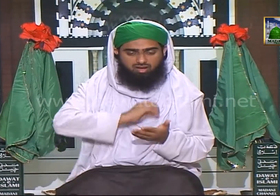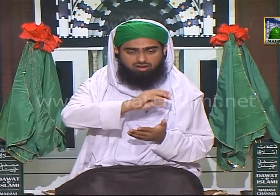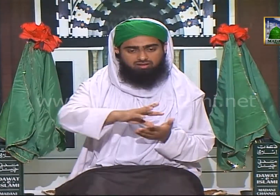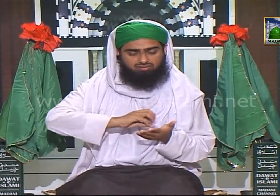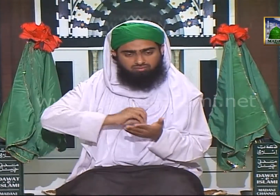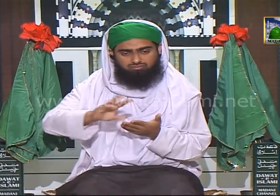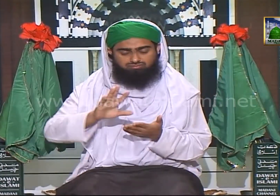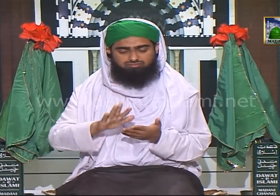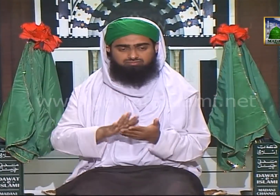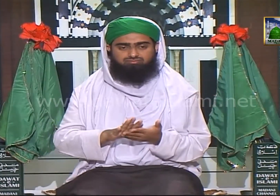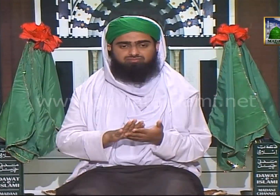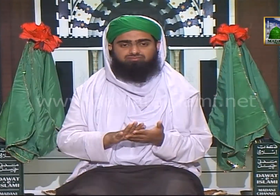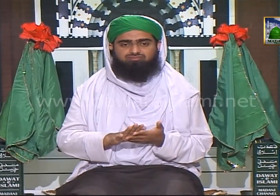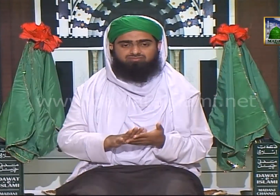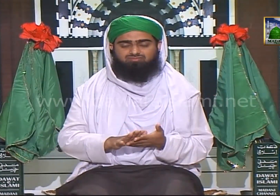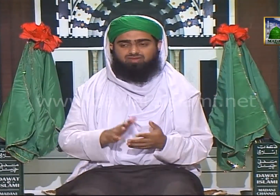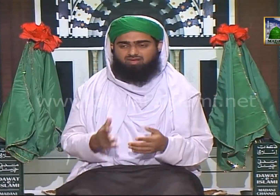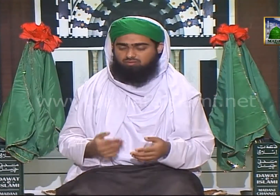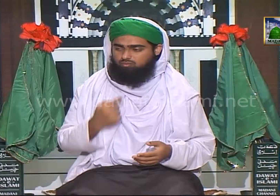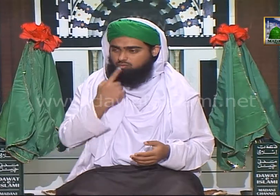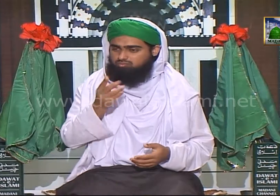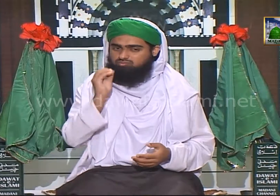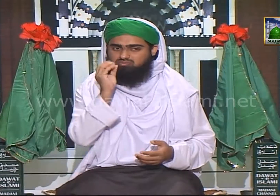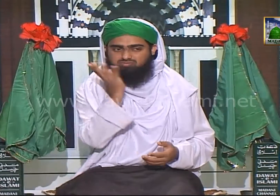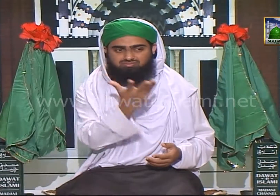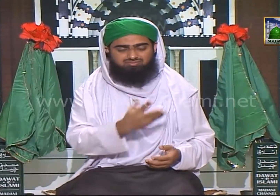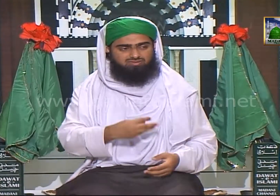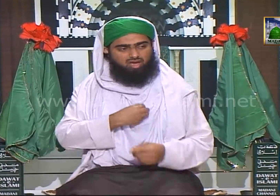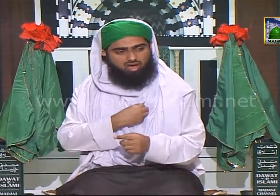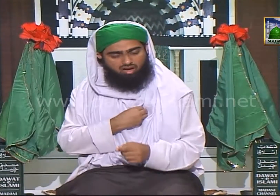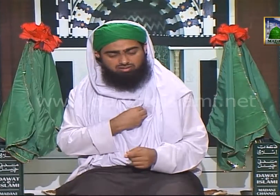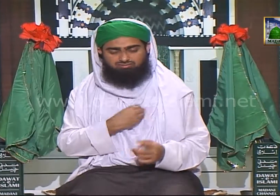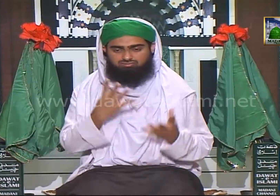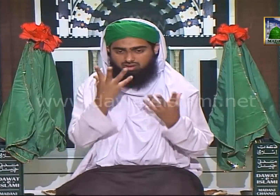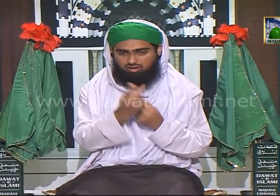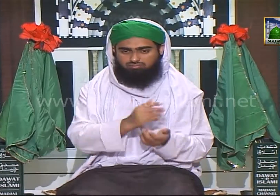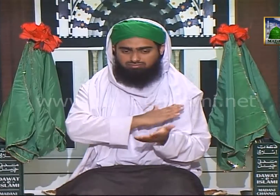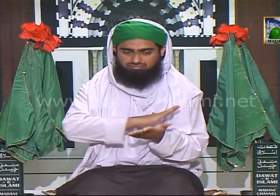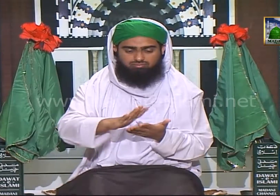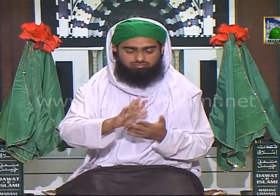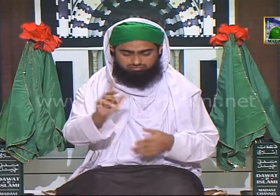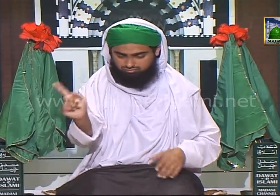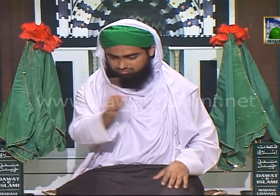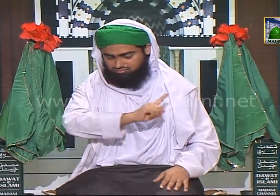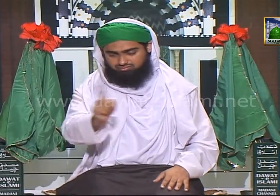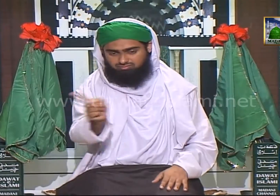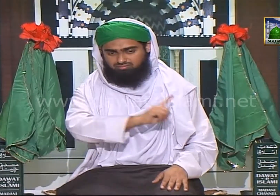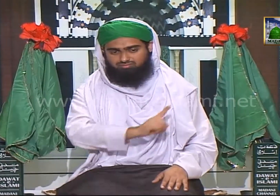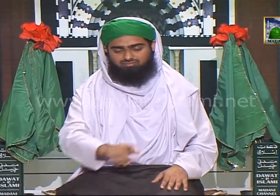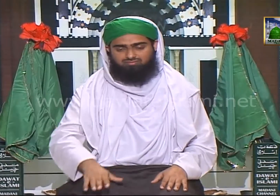صدقات کو احسان جتا کر اور ایذا دے کر باطل مت کرو۔ اس طرح احسان جتاؤ گے تو باطل ہو جائیں گے تمہاری